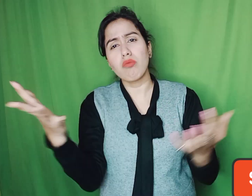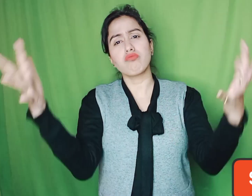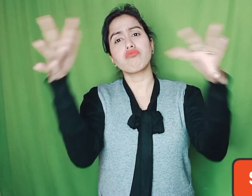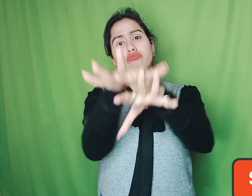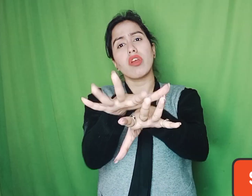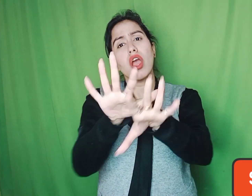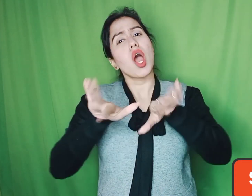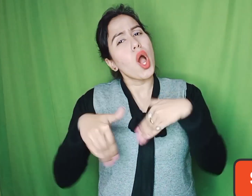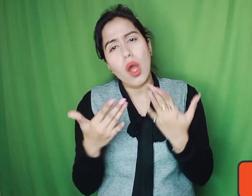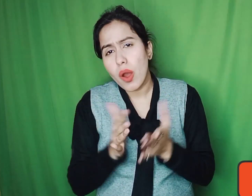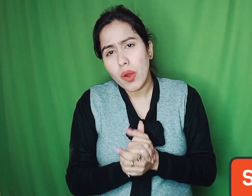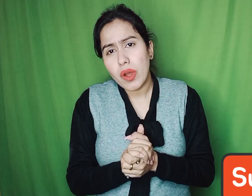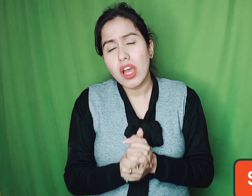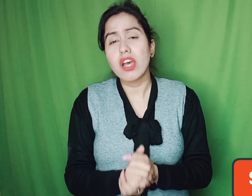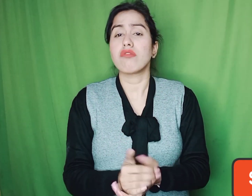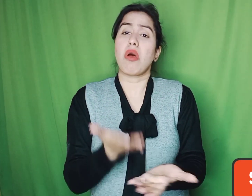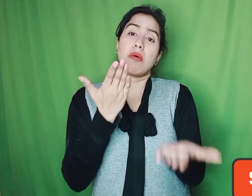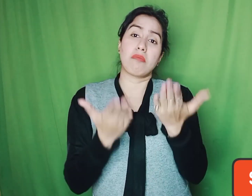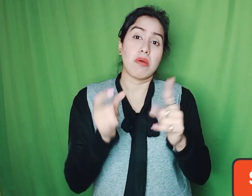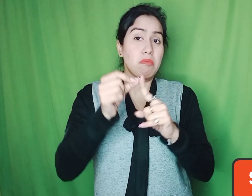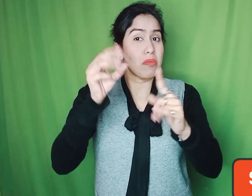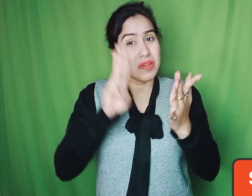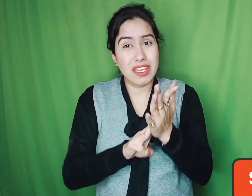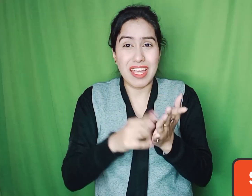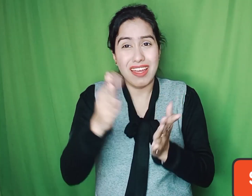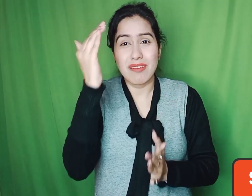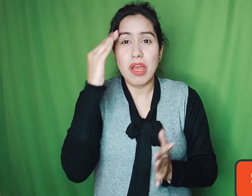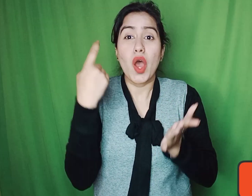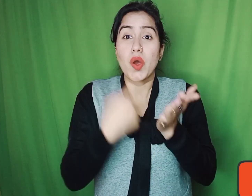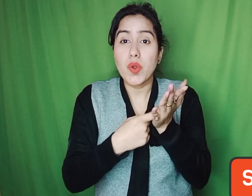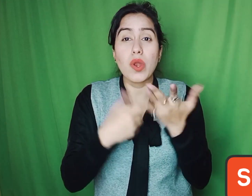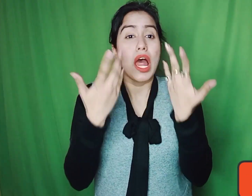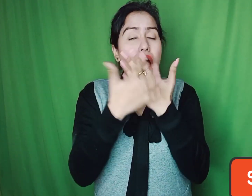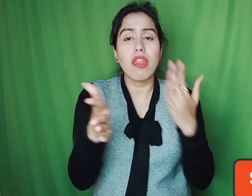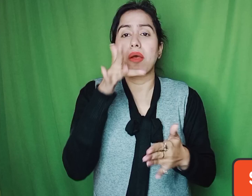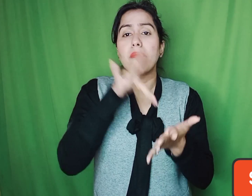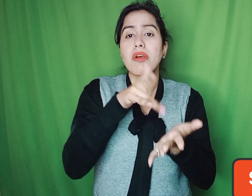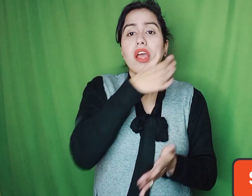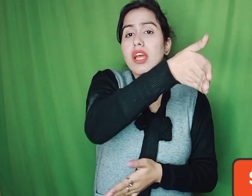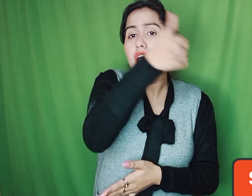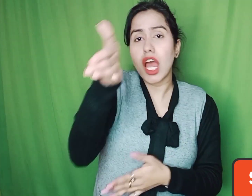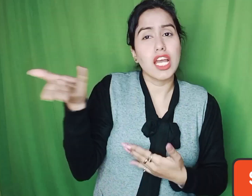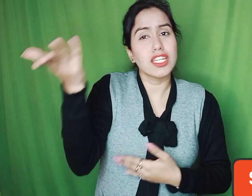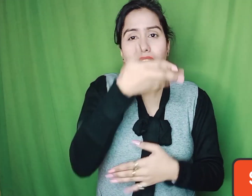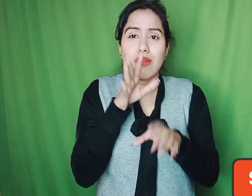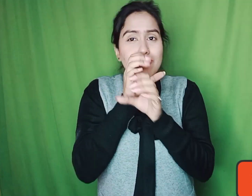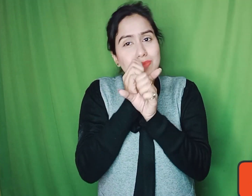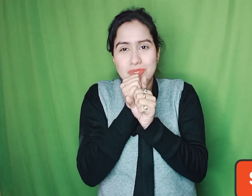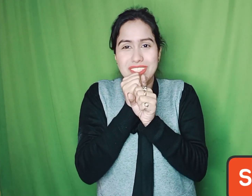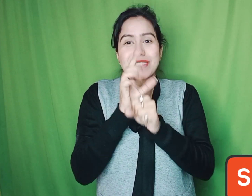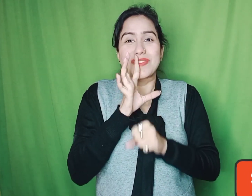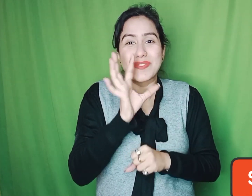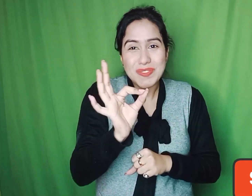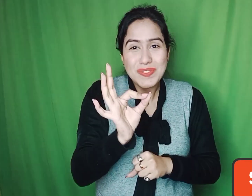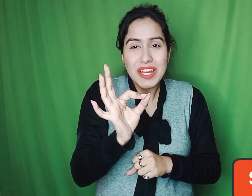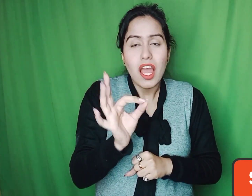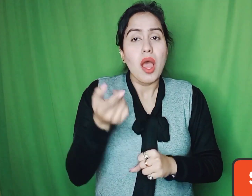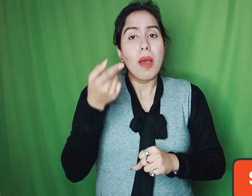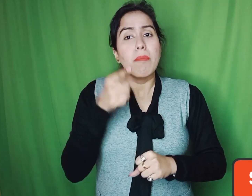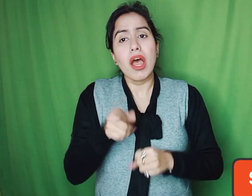पता है कि ये गुप्तनीय होता है, हमारे देश के प्रधानमंत्री कहीं भी आते जाते हैं किसी भी दौरे पे तो ये किसी को नहीं पता चलता। लेकिन उसी टाइम